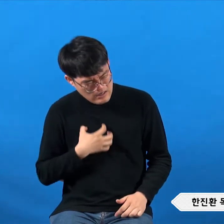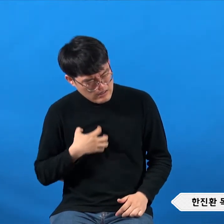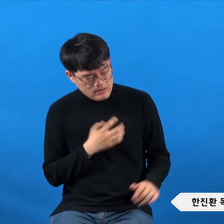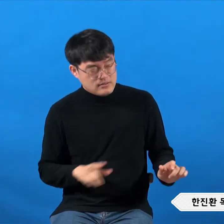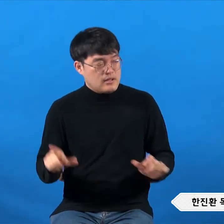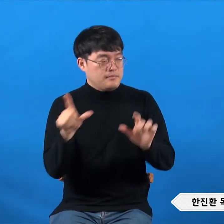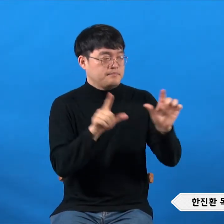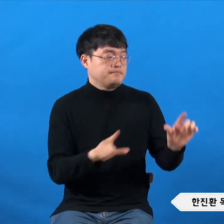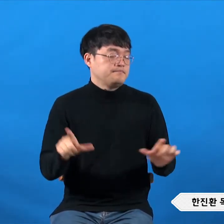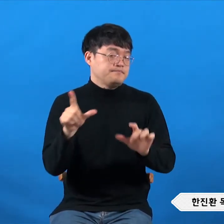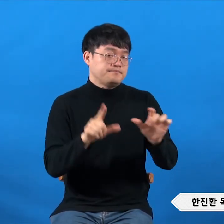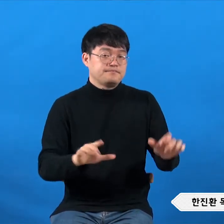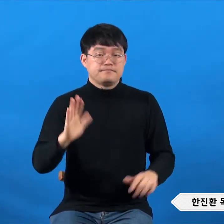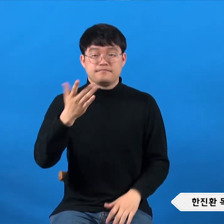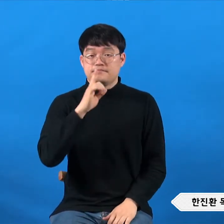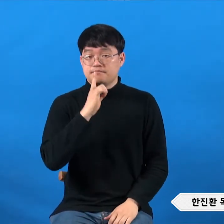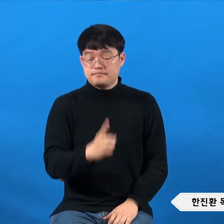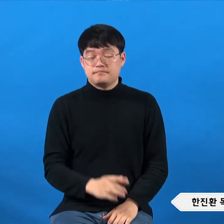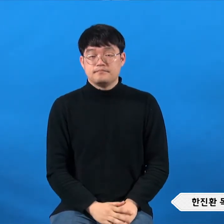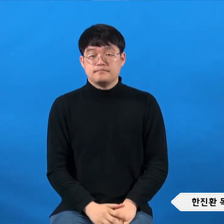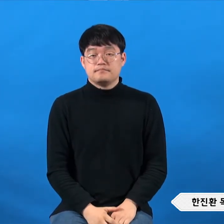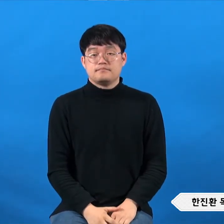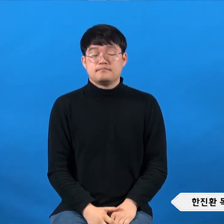그런 삶을 살게 된다 하는 말이죠.